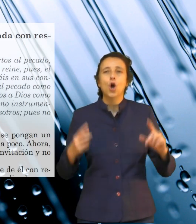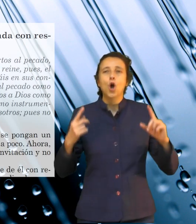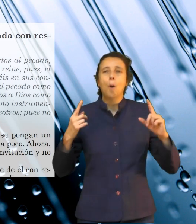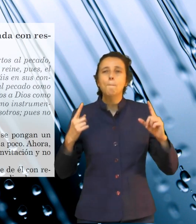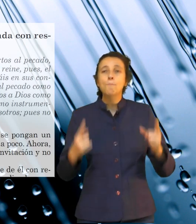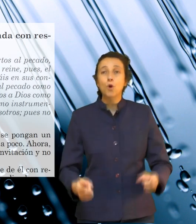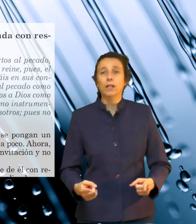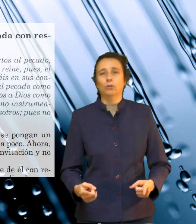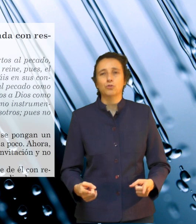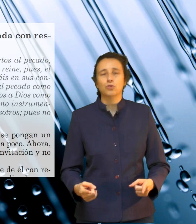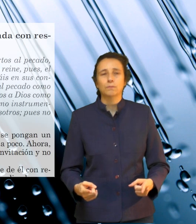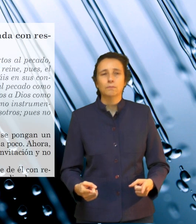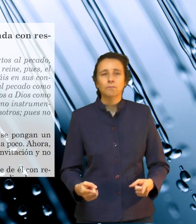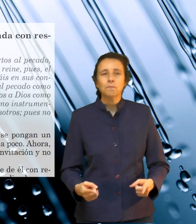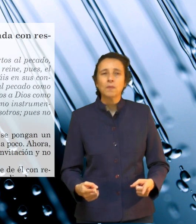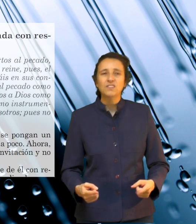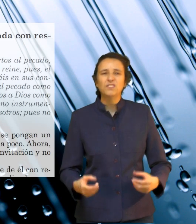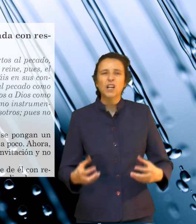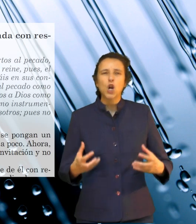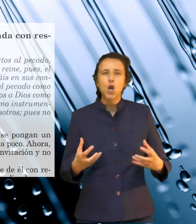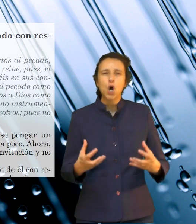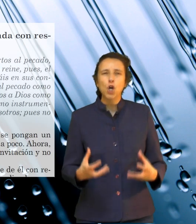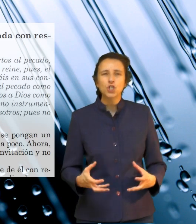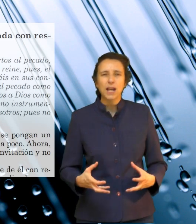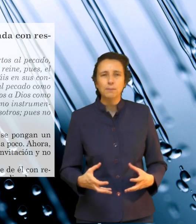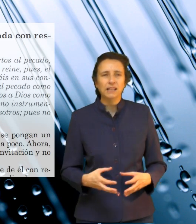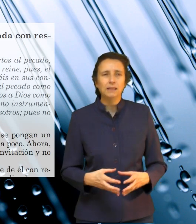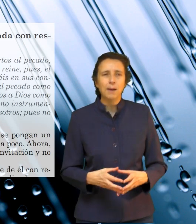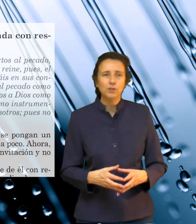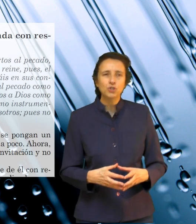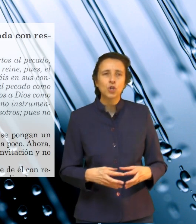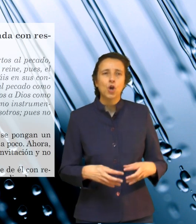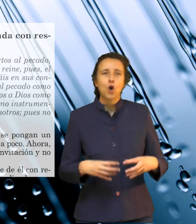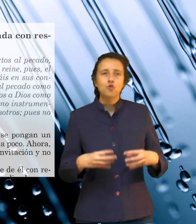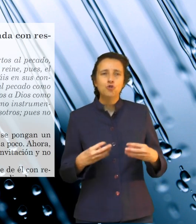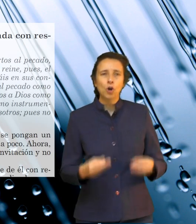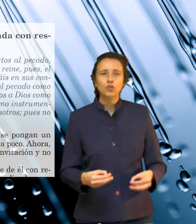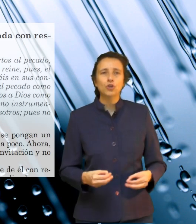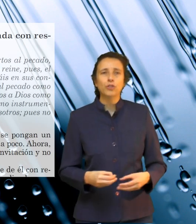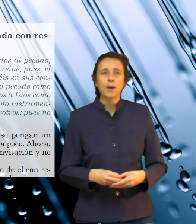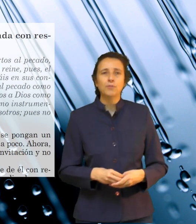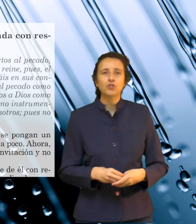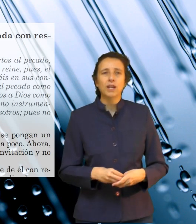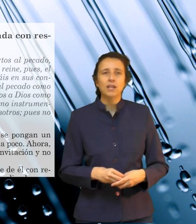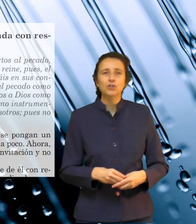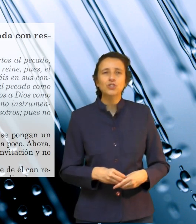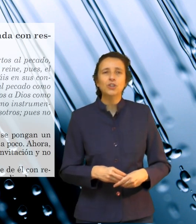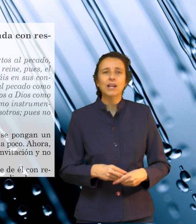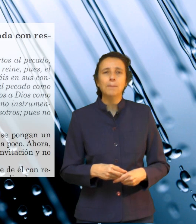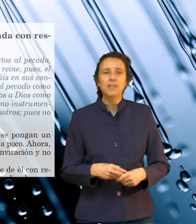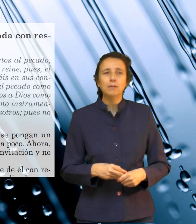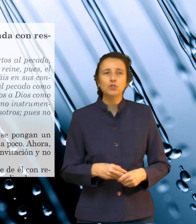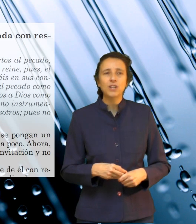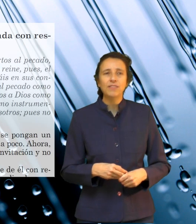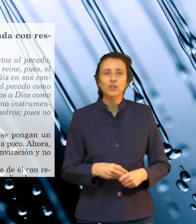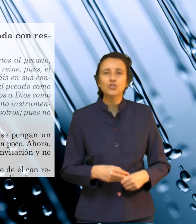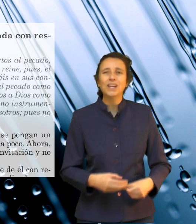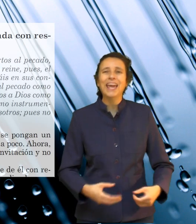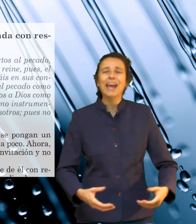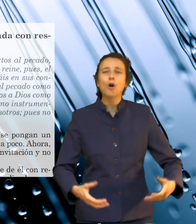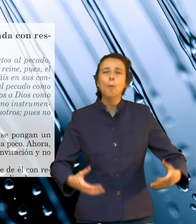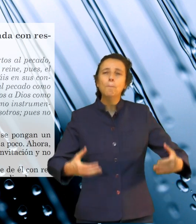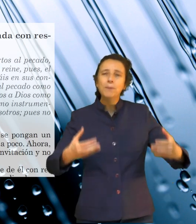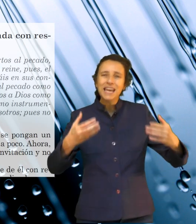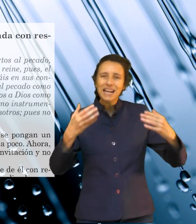Dios, muertos. Es decir, no los alimentamos, no nos gozamos en ellos, sino que le pedimos a